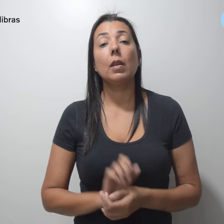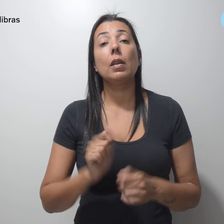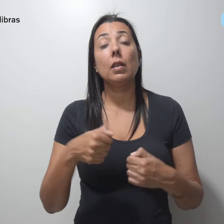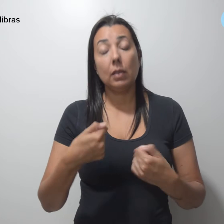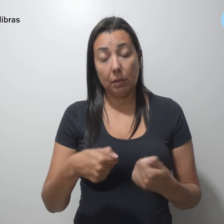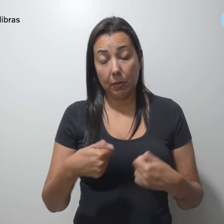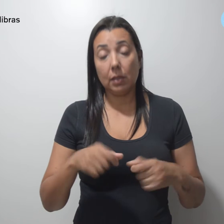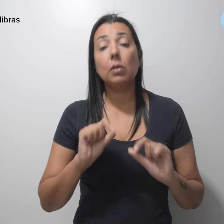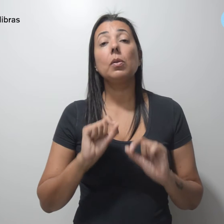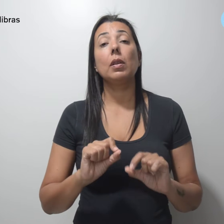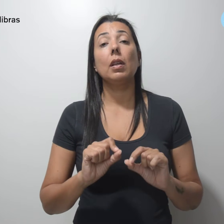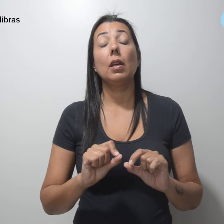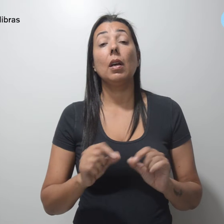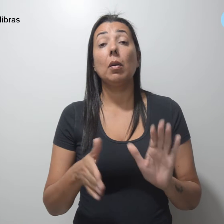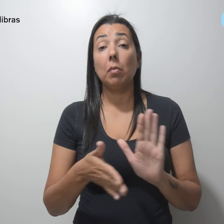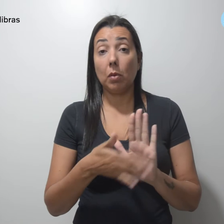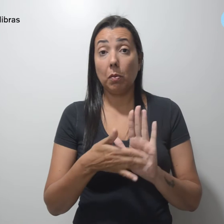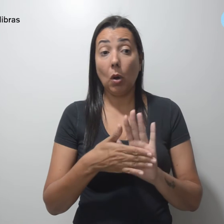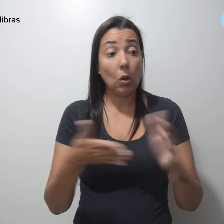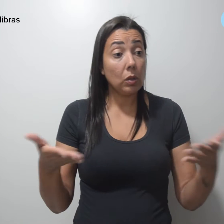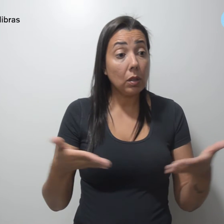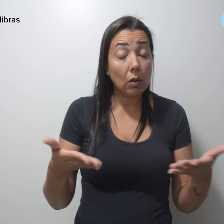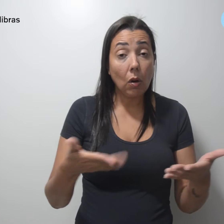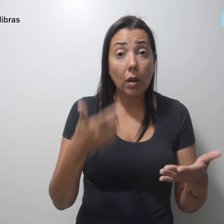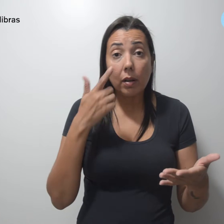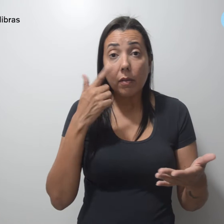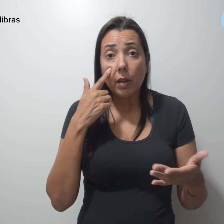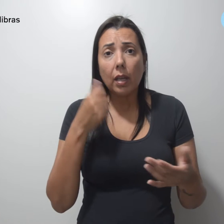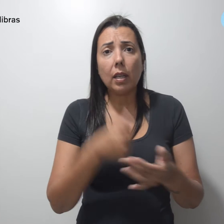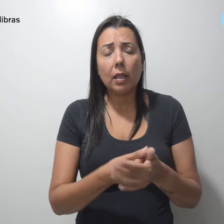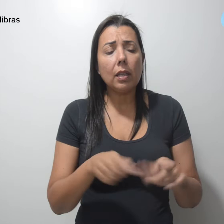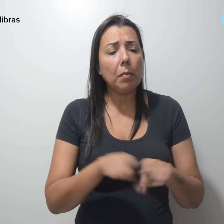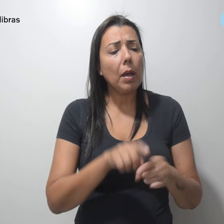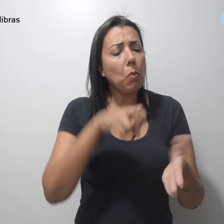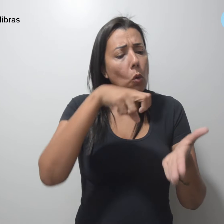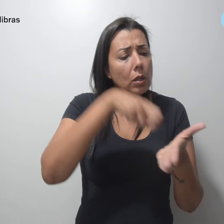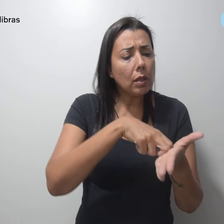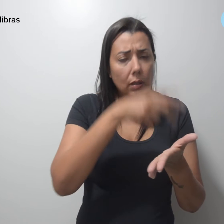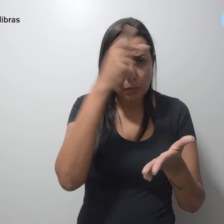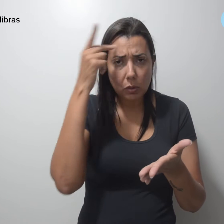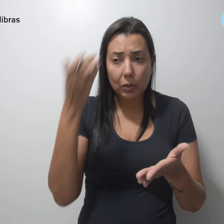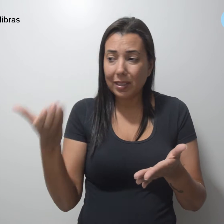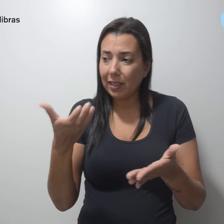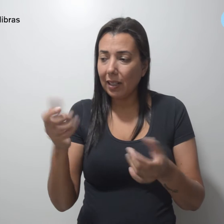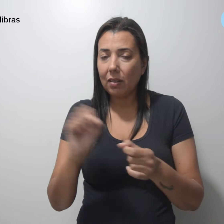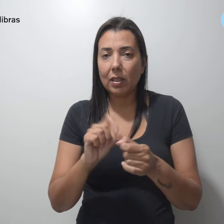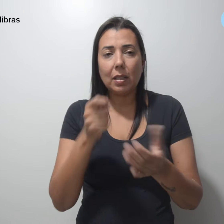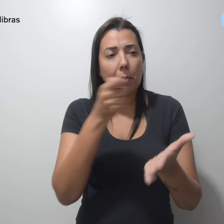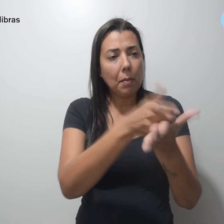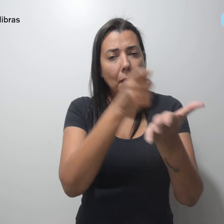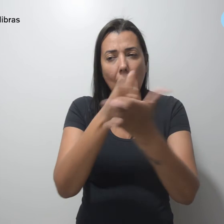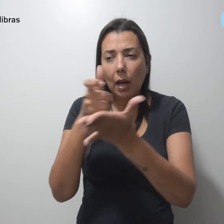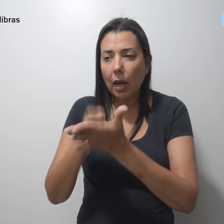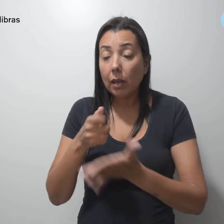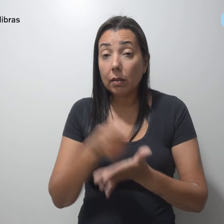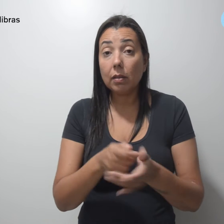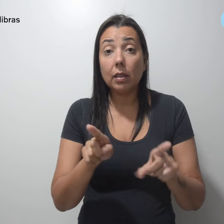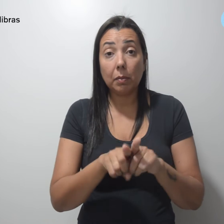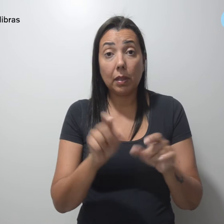imprescindível a imediata apuração e punição exemplar dos mentores, financiadores e executores dos